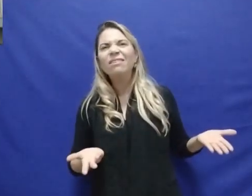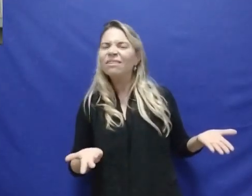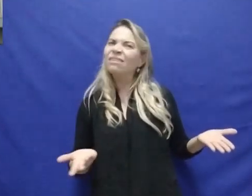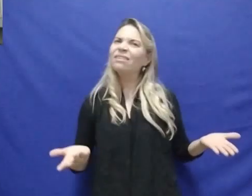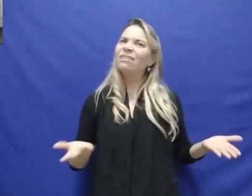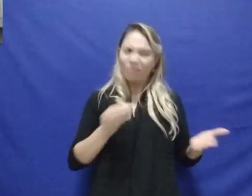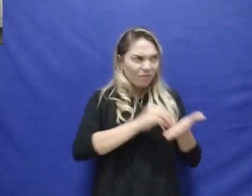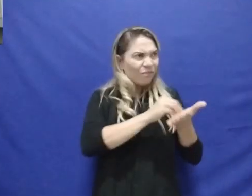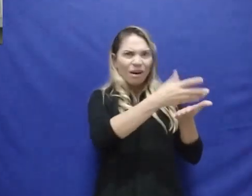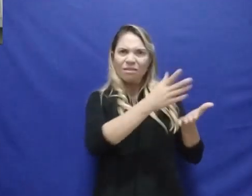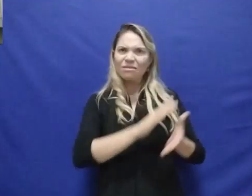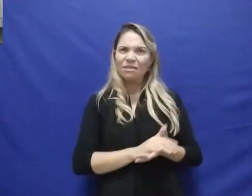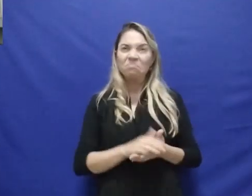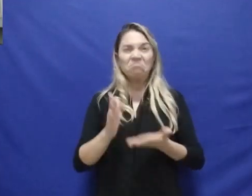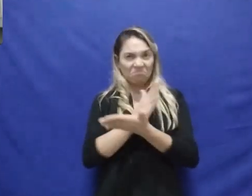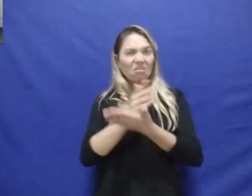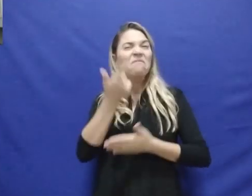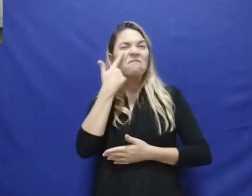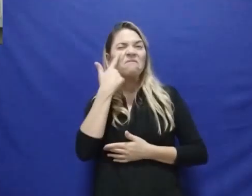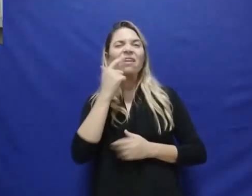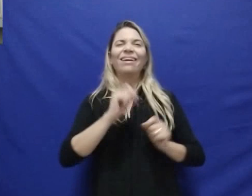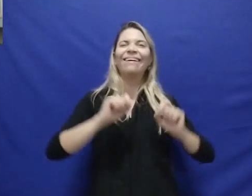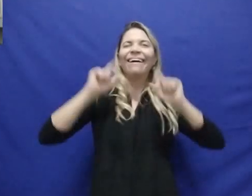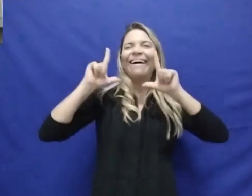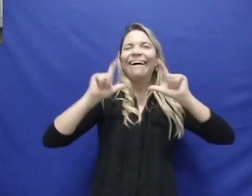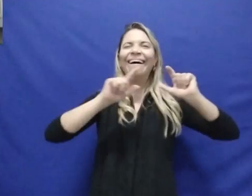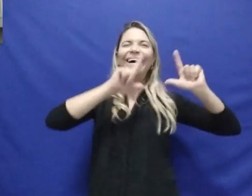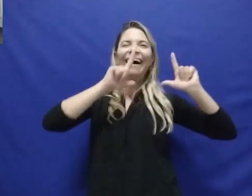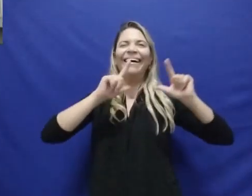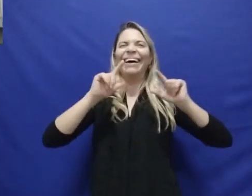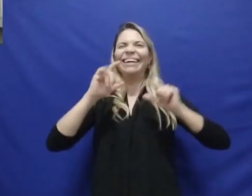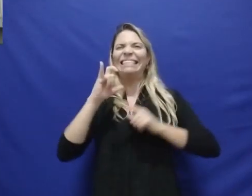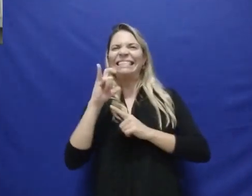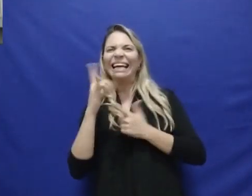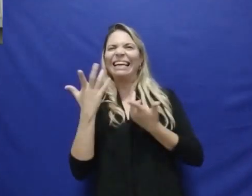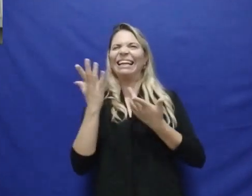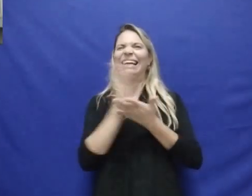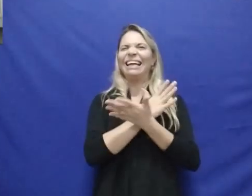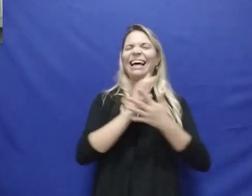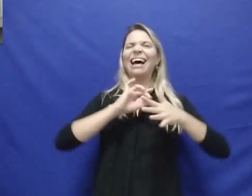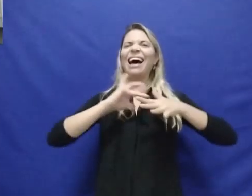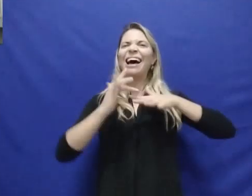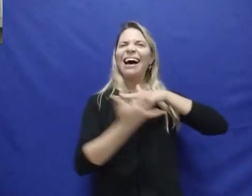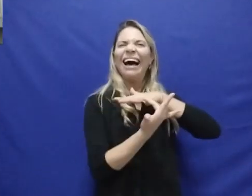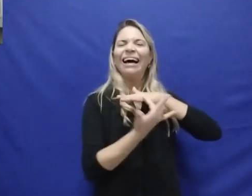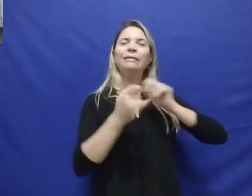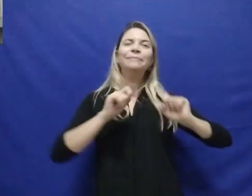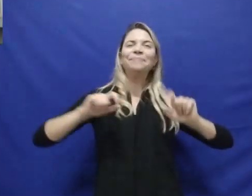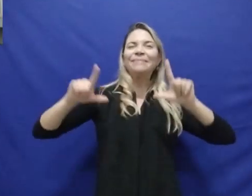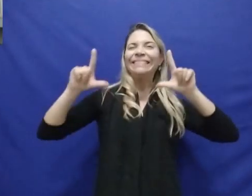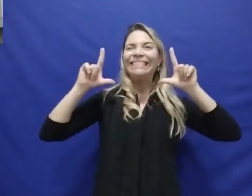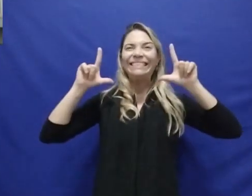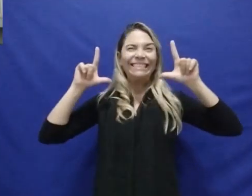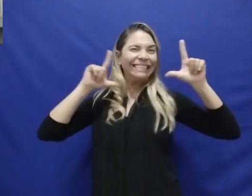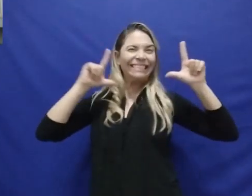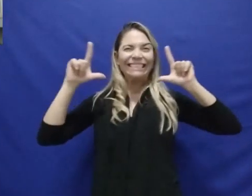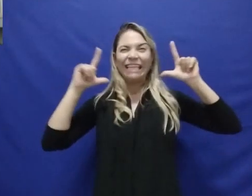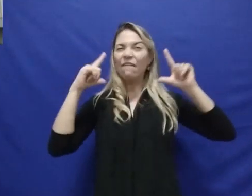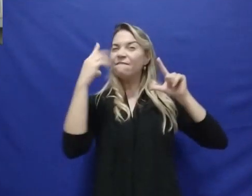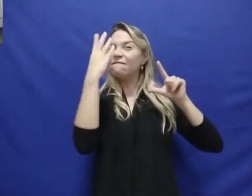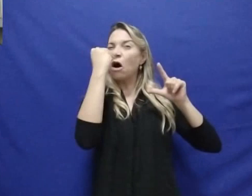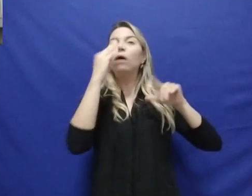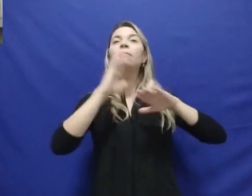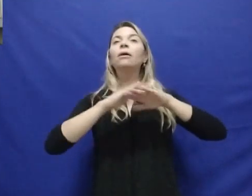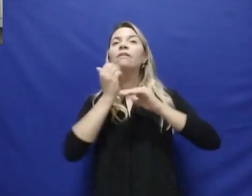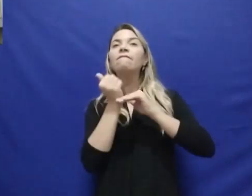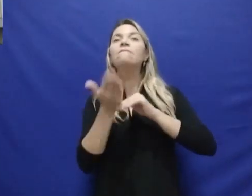Imagine você se os ministros da nossa igreja forem os únicos responsáveis pela semeadura do Evangelho em Divinópolis.